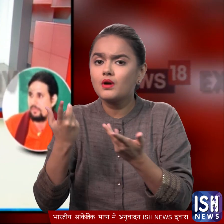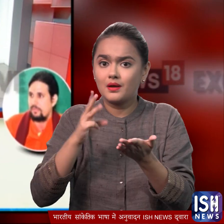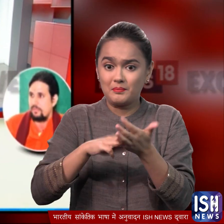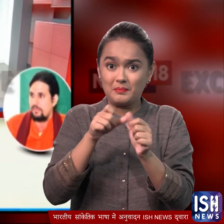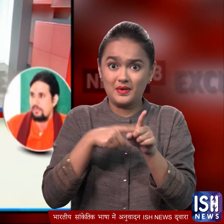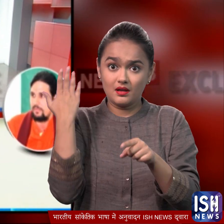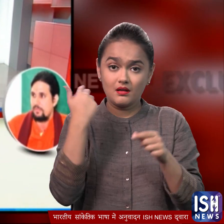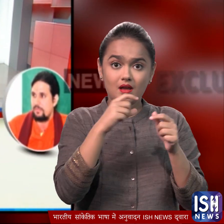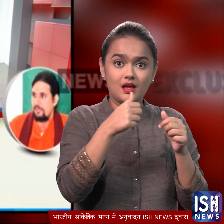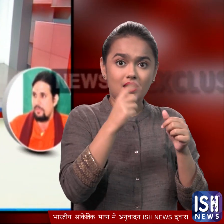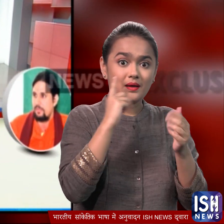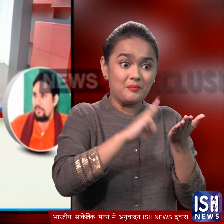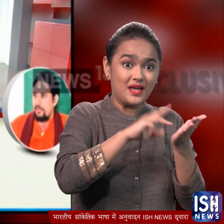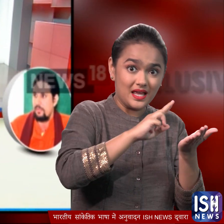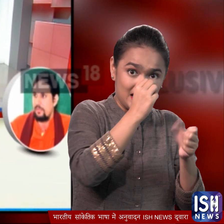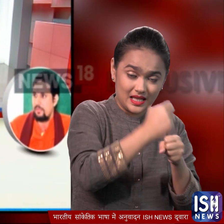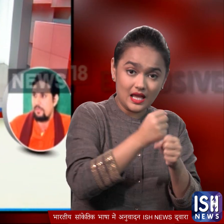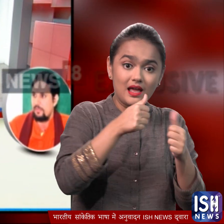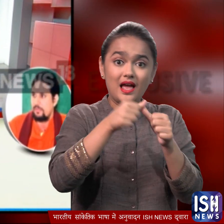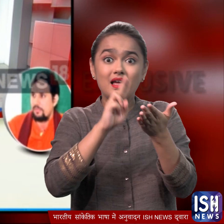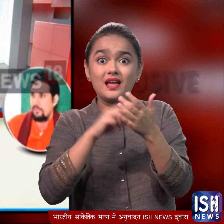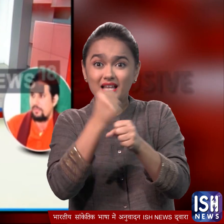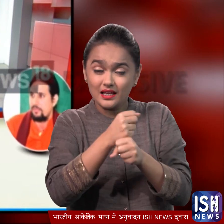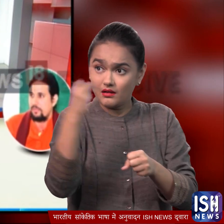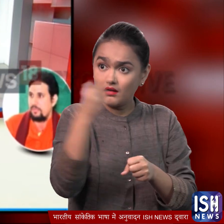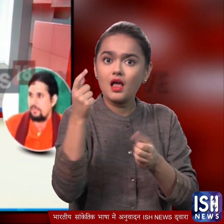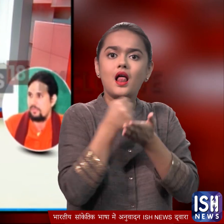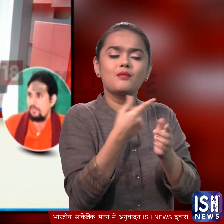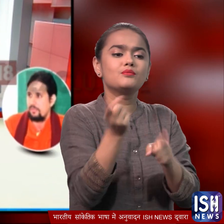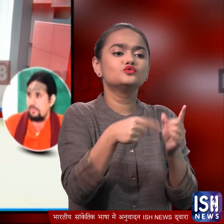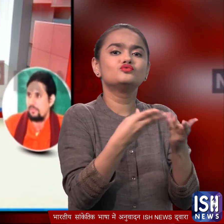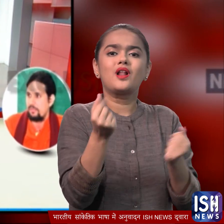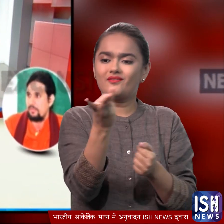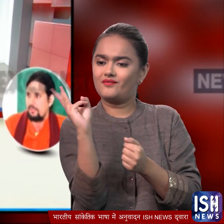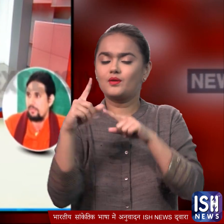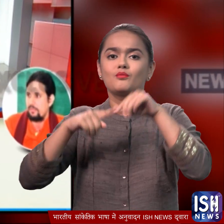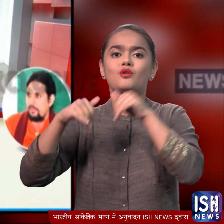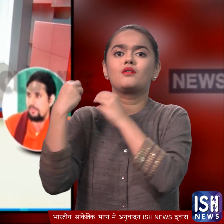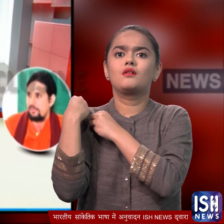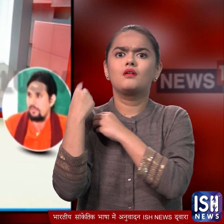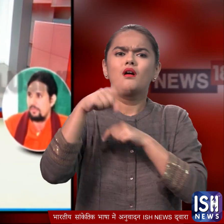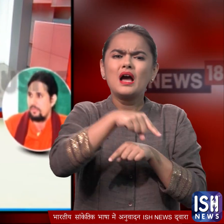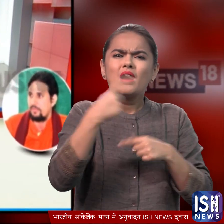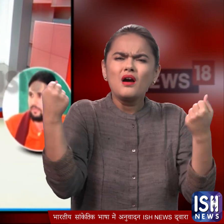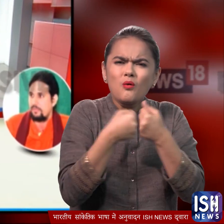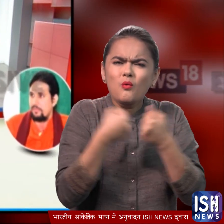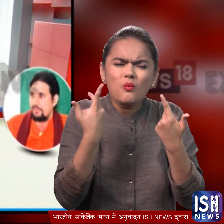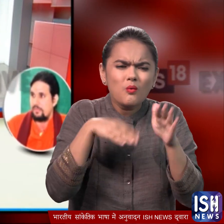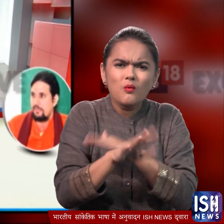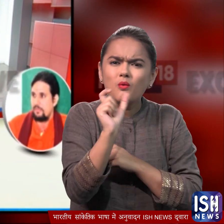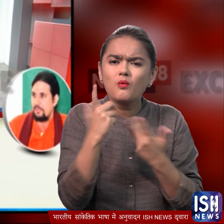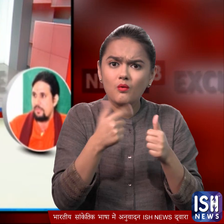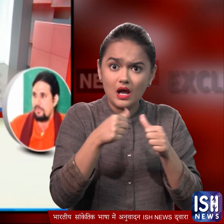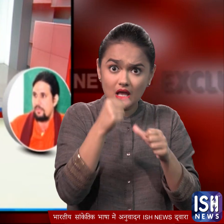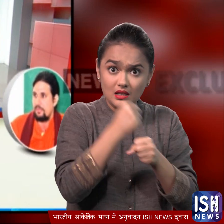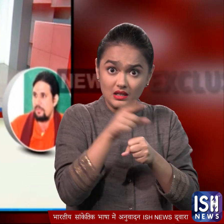नरेंद्र गिरी और आनंद गिरी के बीच सुलह करवाई थी और पुलिस उनसे पूछताछ करके यह पता लगाएगी कि विवाद की असल वजह क्या थी। क्या वाकई आनंद